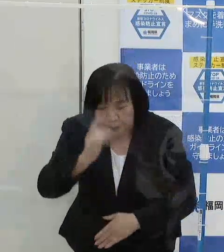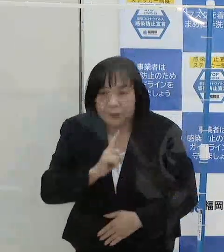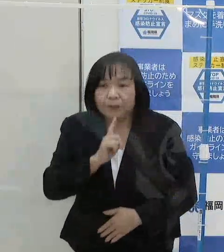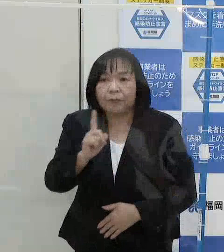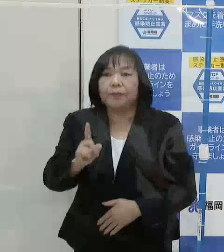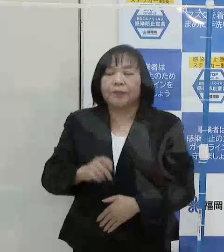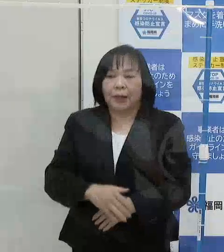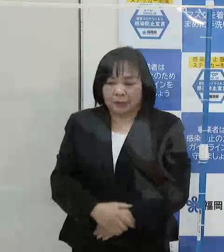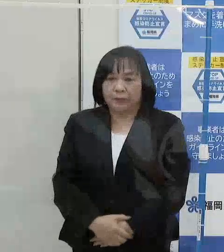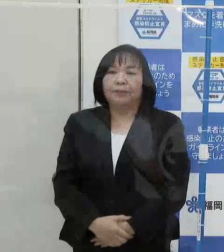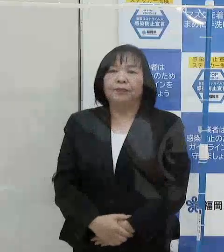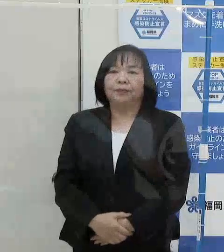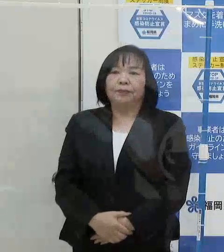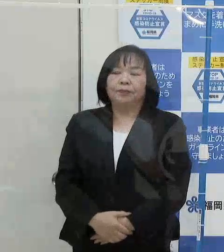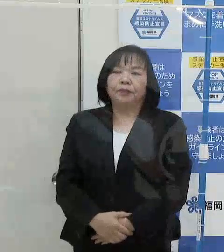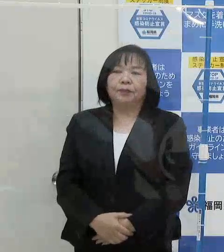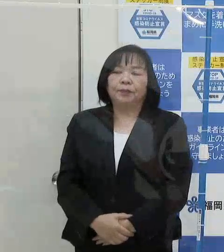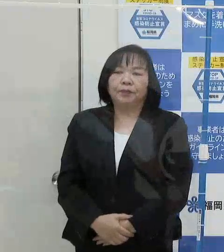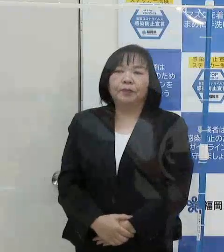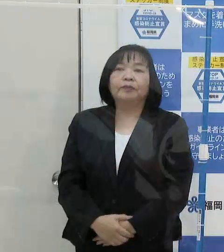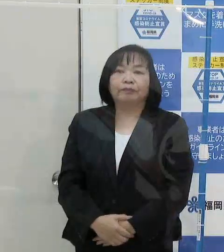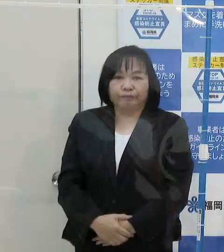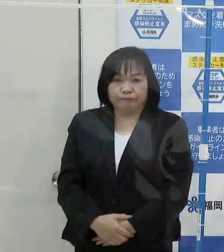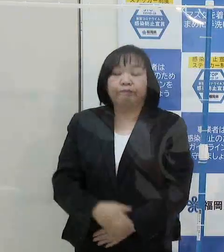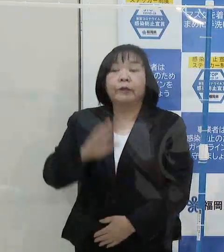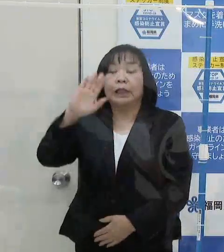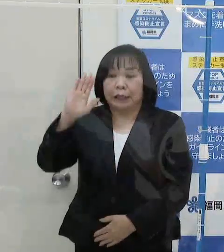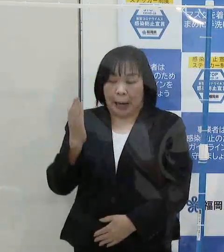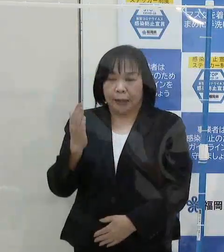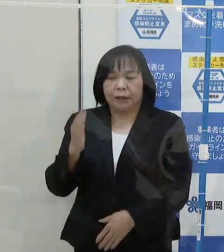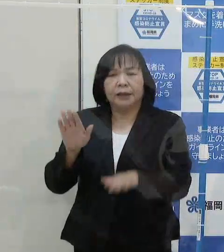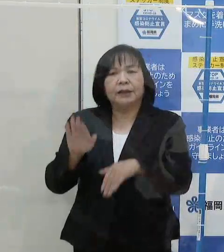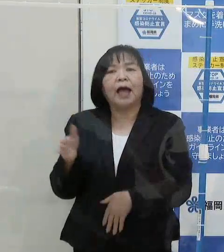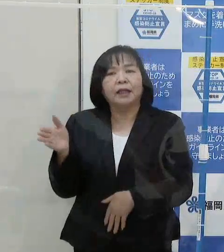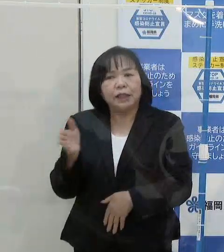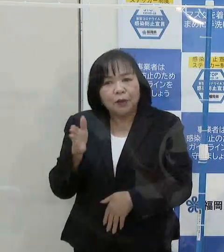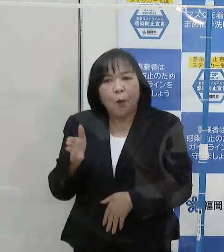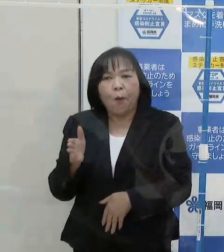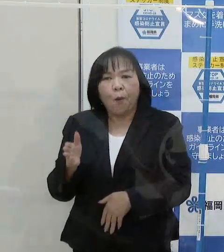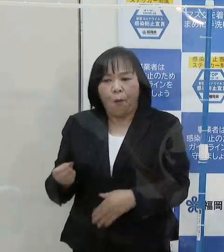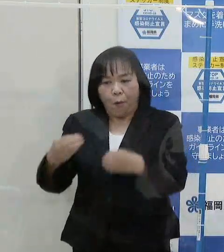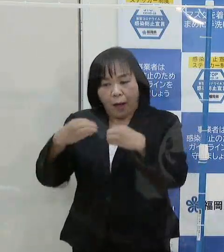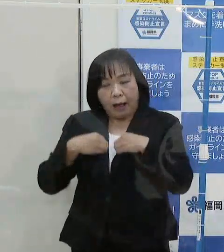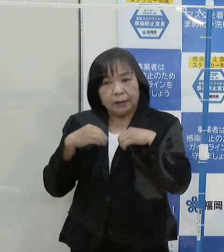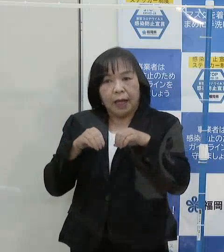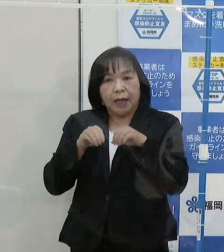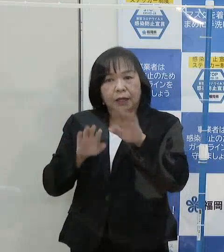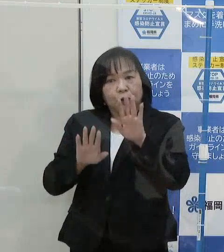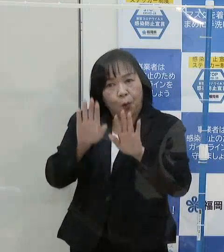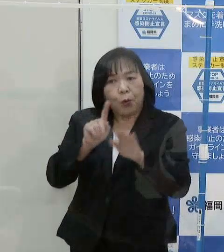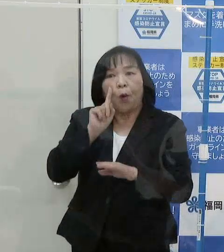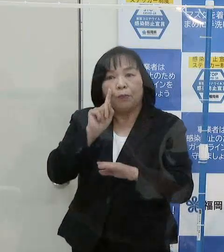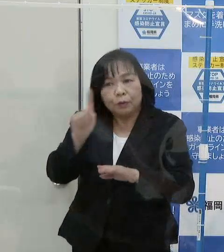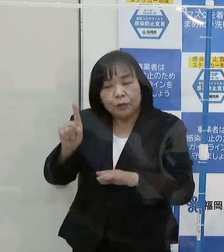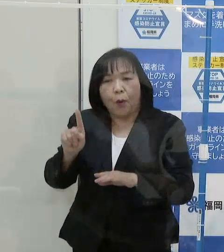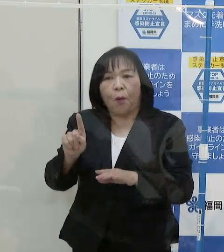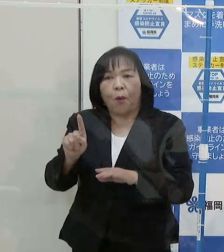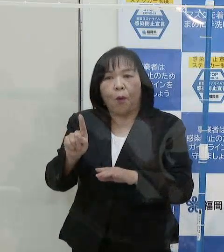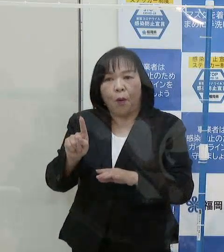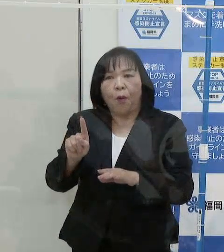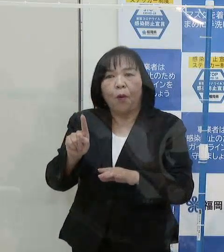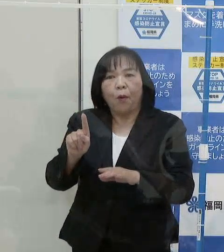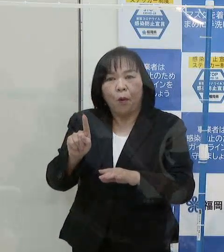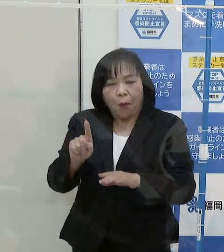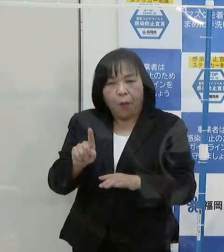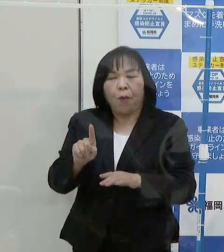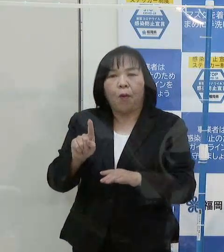謝し、お礼を申し上げたいと思います。しかしながら、最近の感染状況を見ていきますと、2桁の後